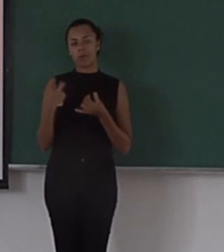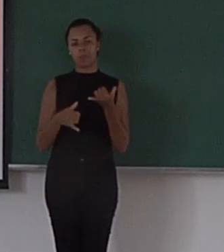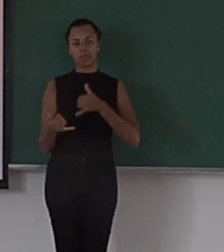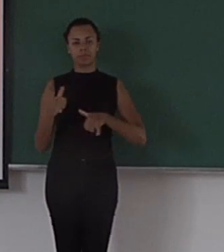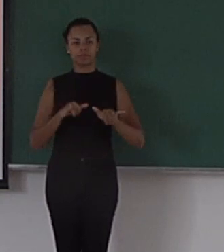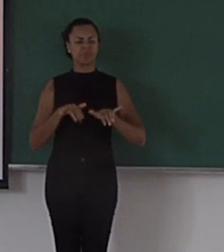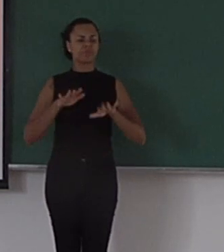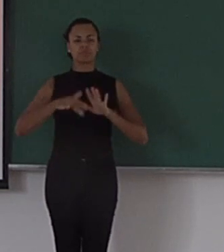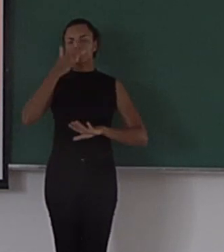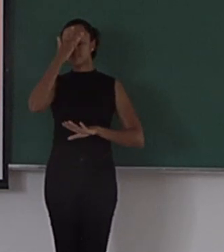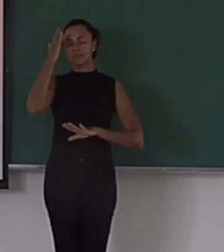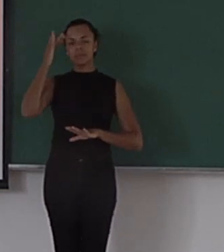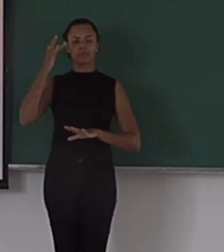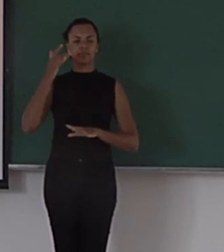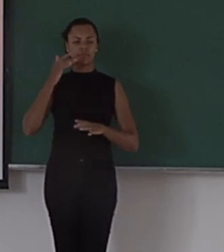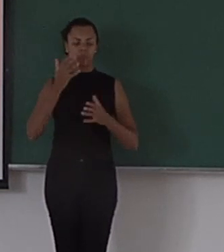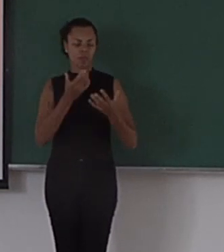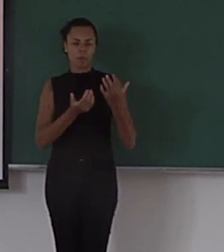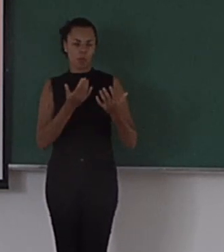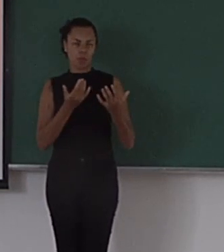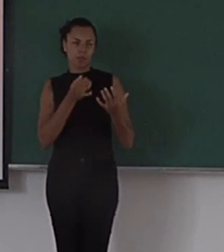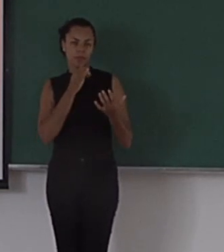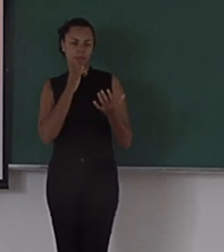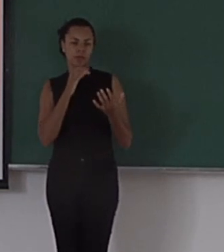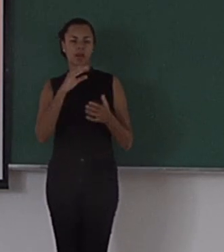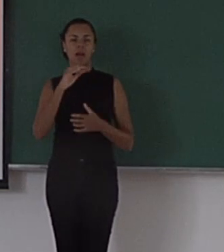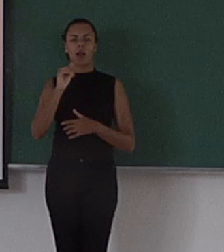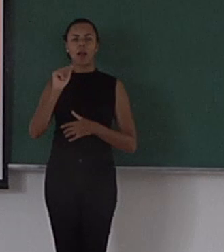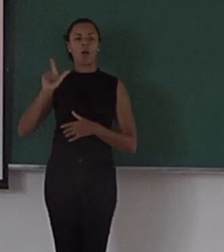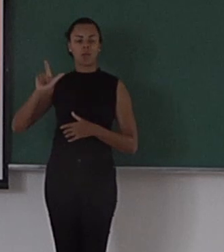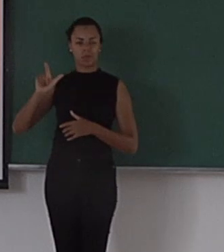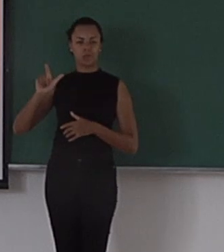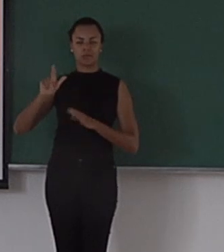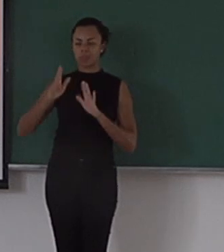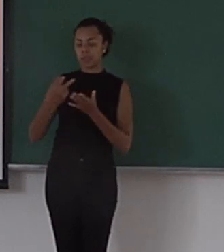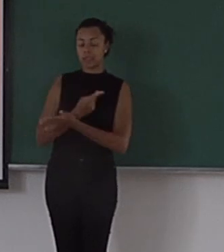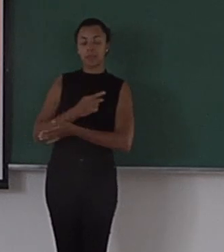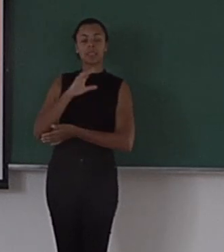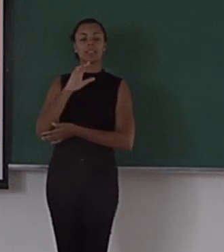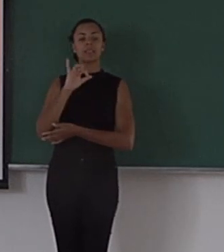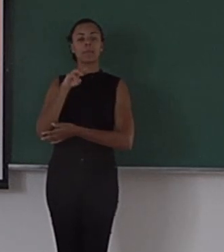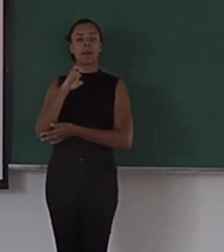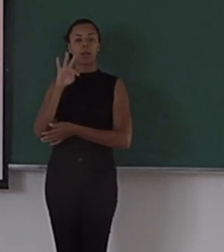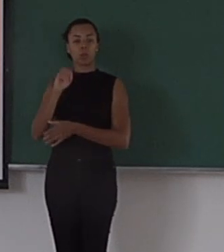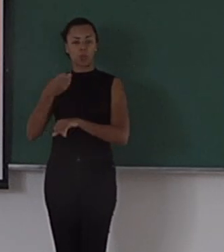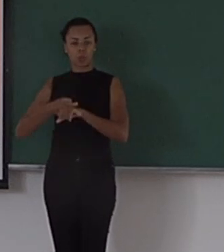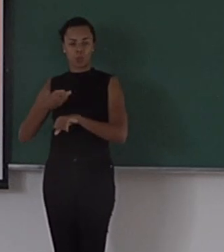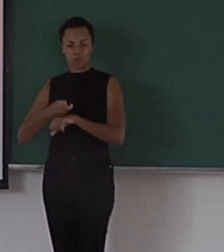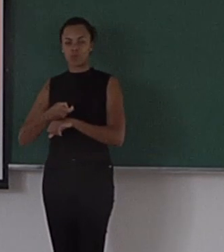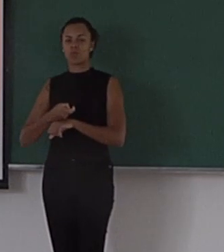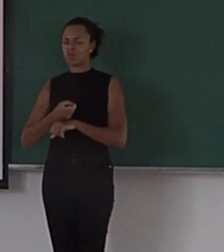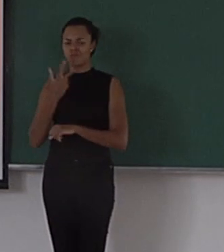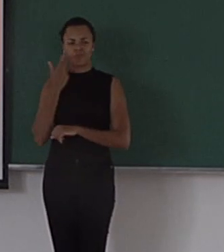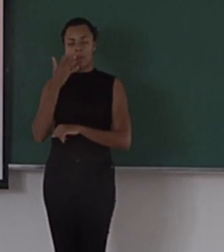o paciente chega com uma queimadura química, por exemplo, com cal, eu já peguei isso, com cimento, né? É muito frequente